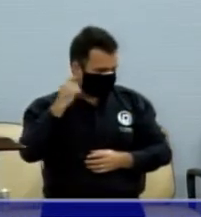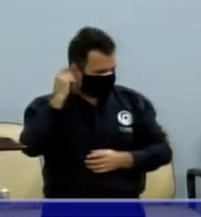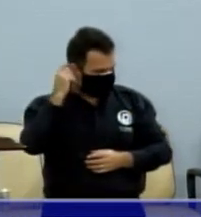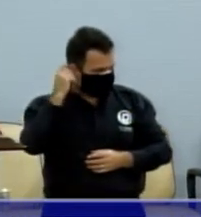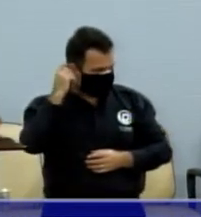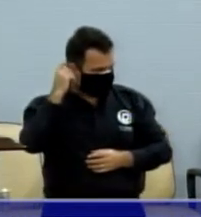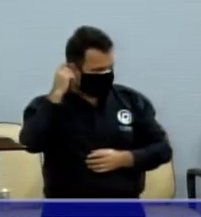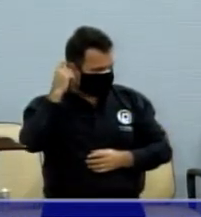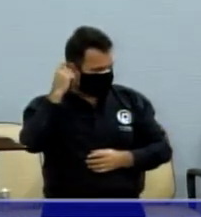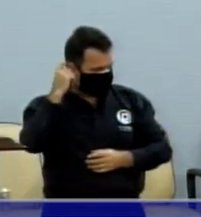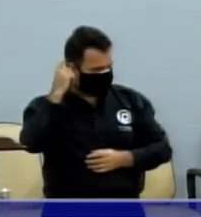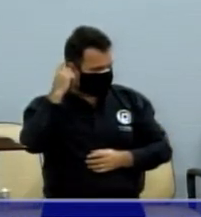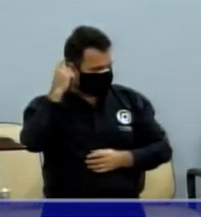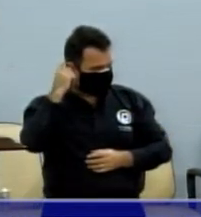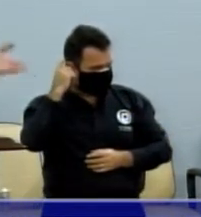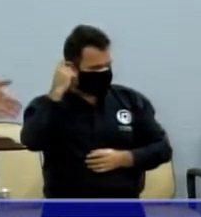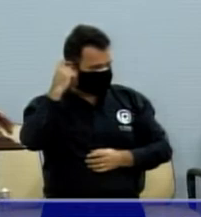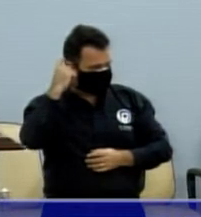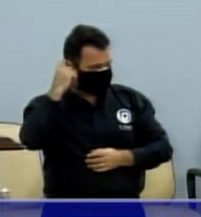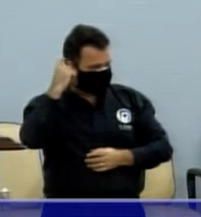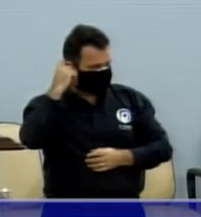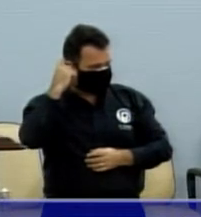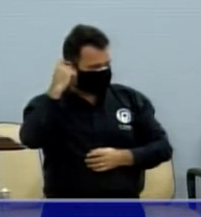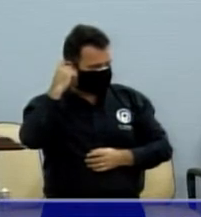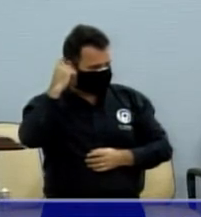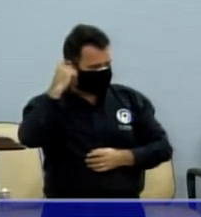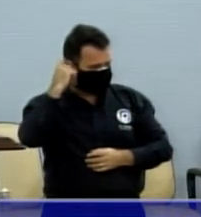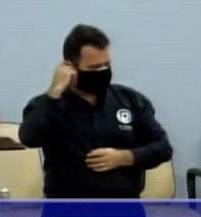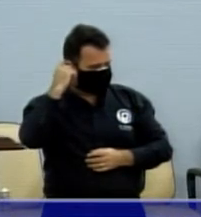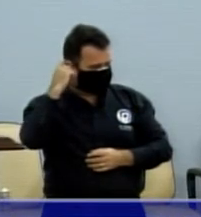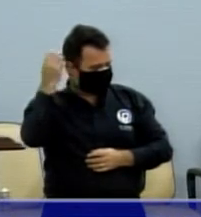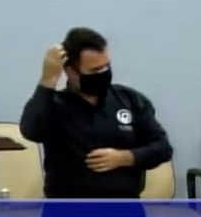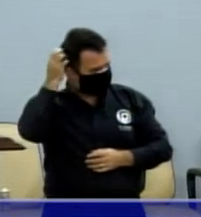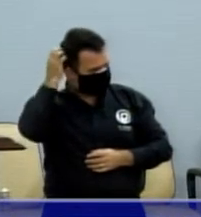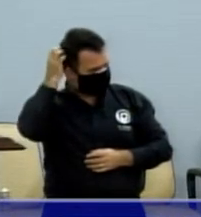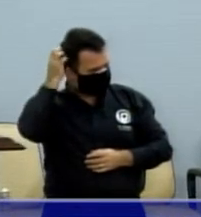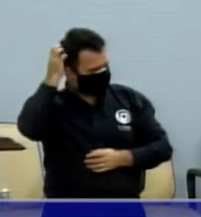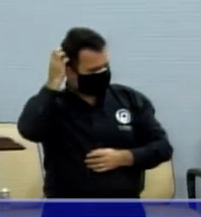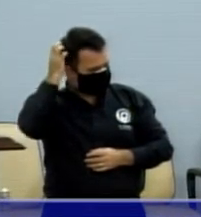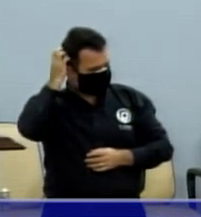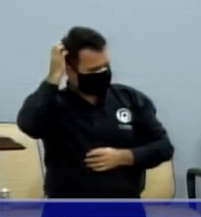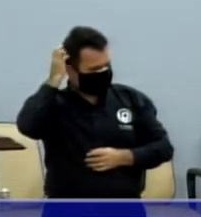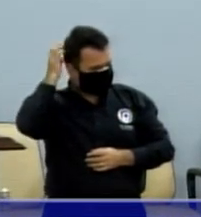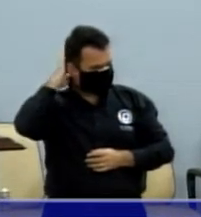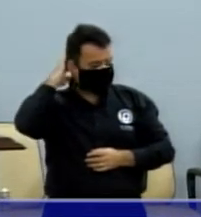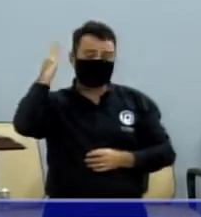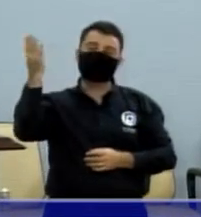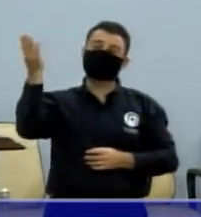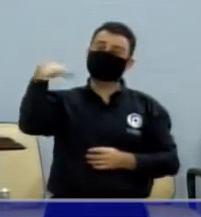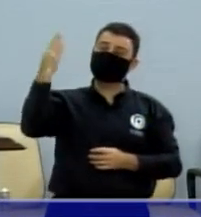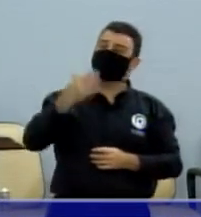havia interdição com transferência do fluxo do veículo para o bairro. Vai haver um desvio no local,